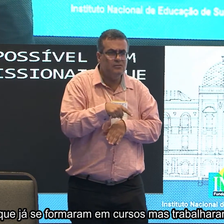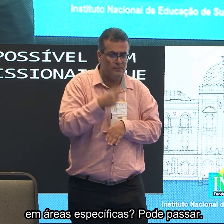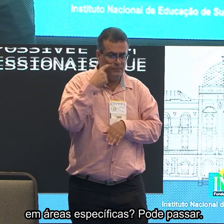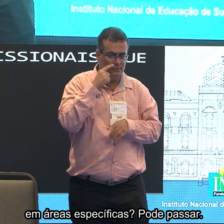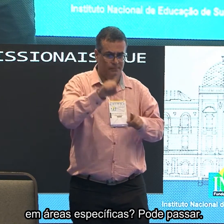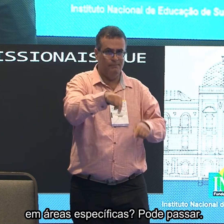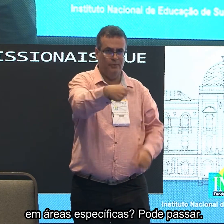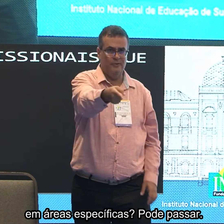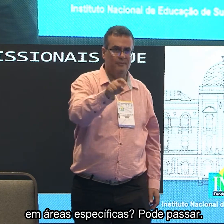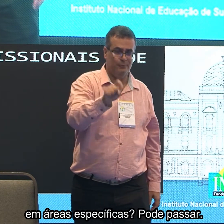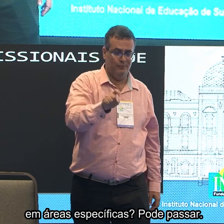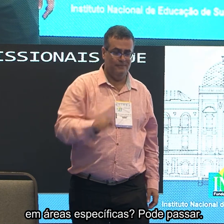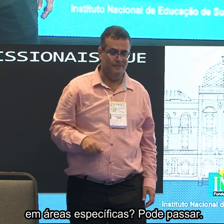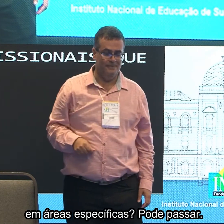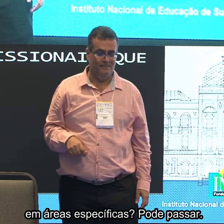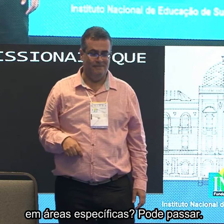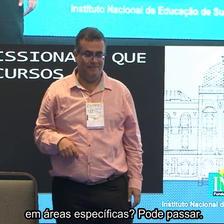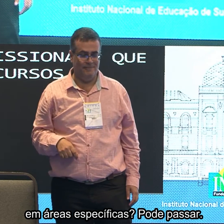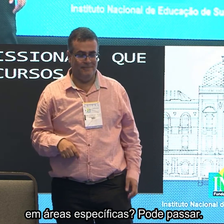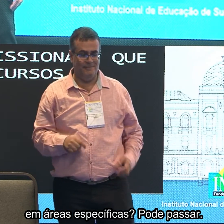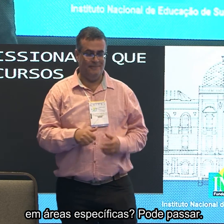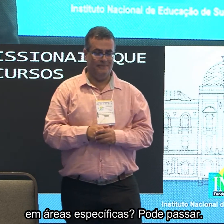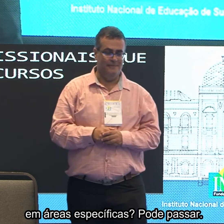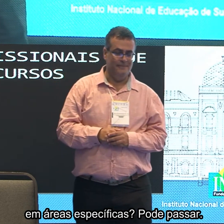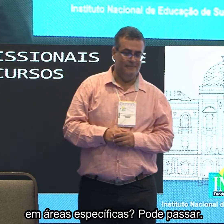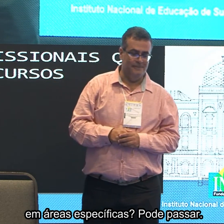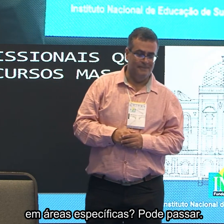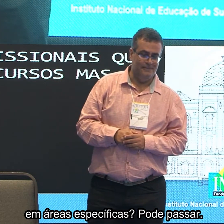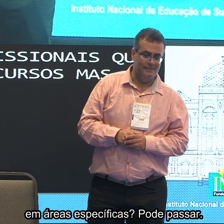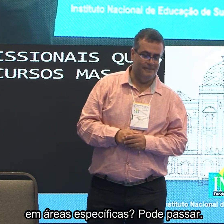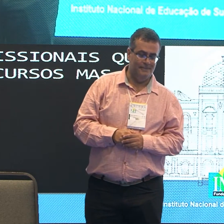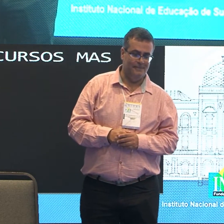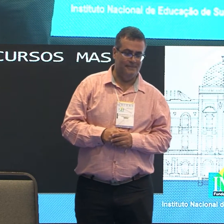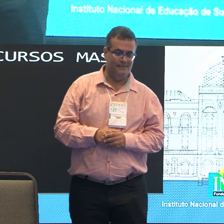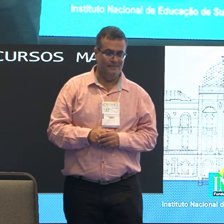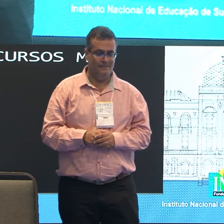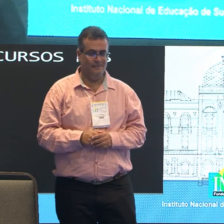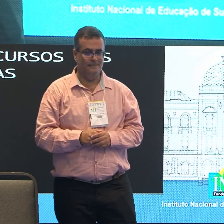em áreas específicas? Pode passar.